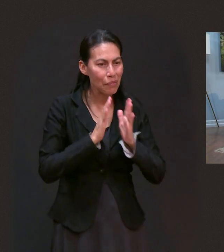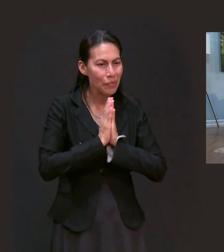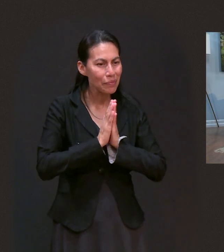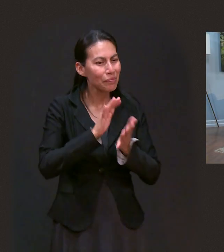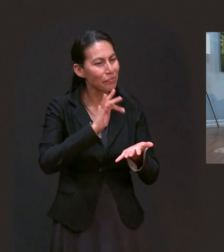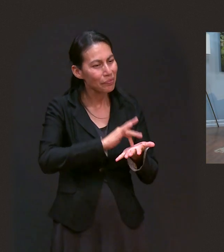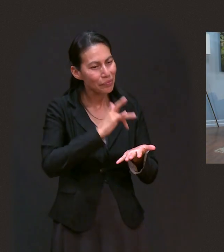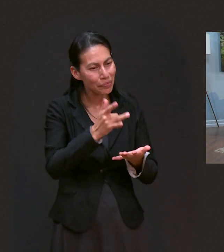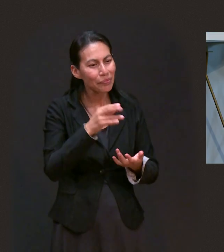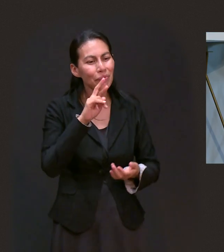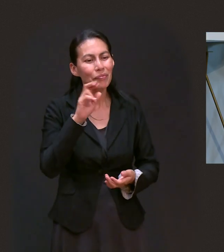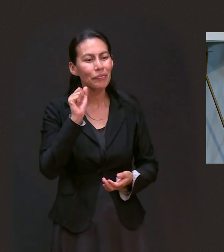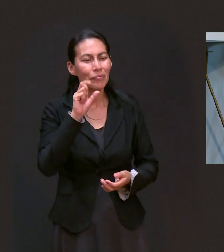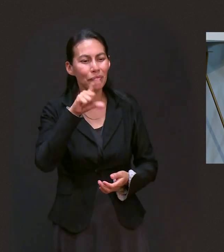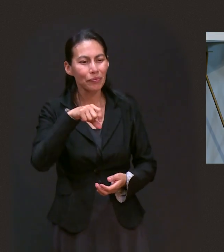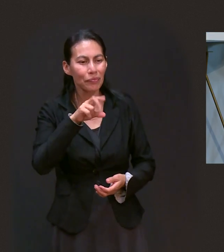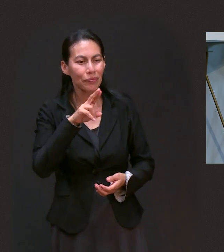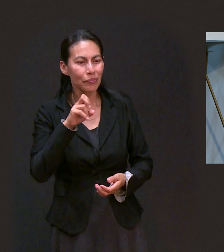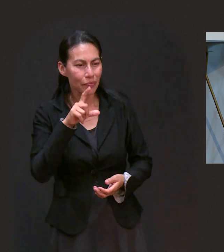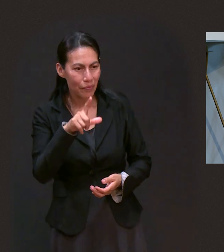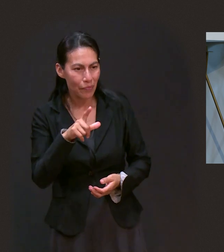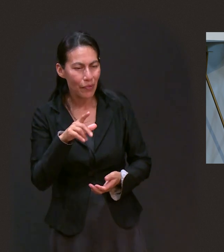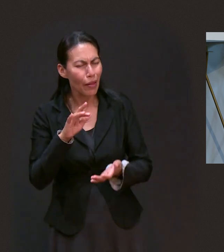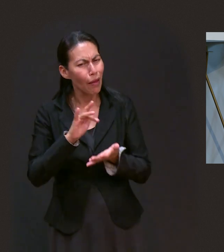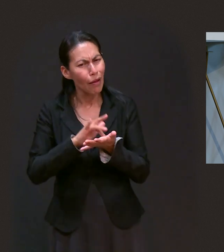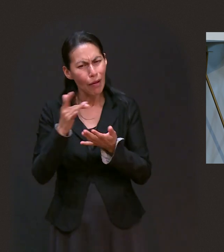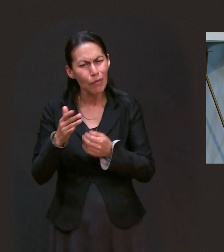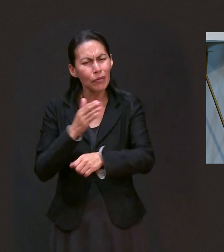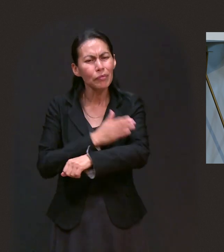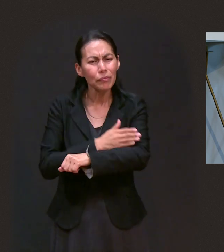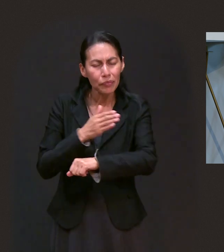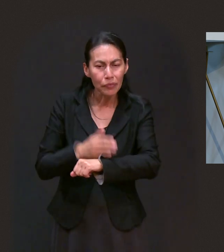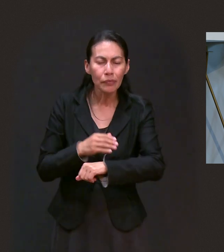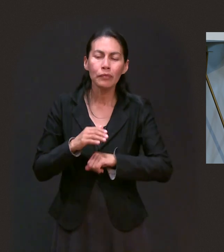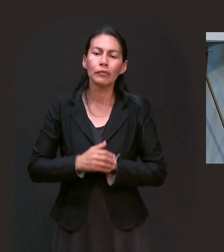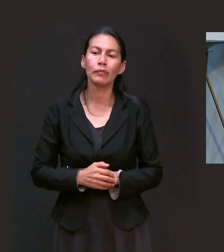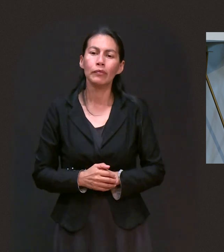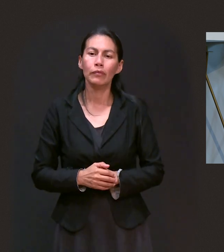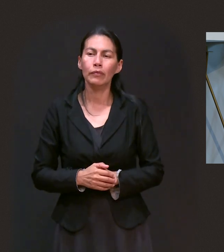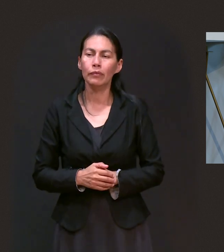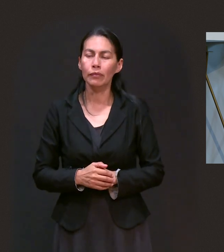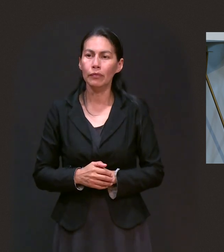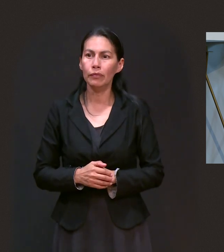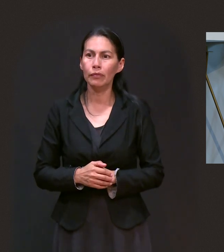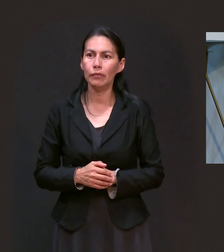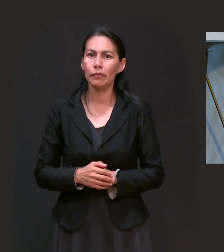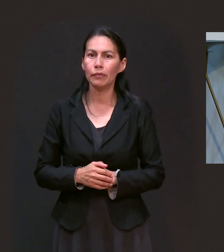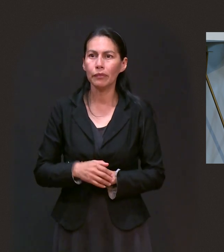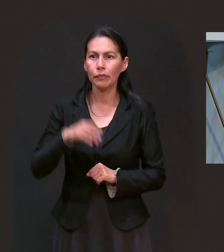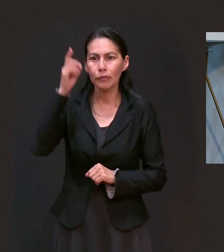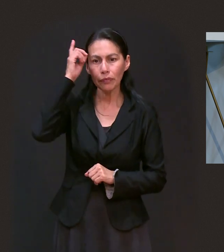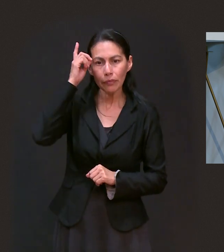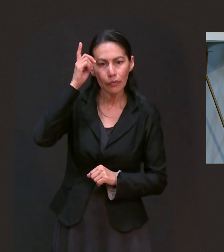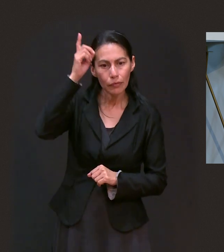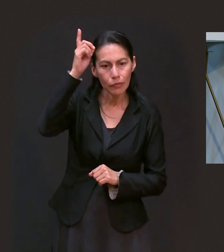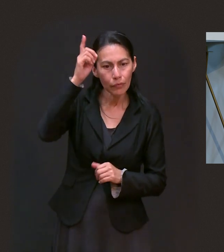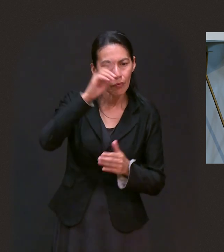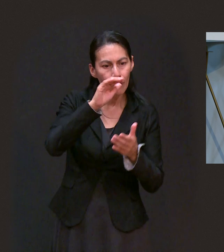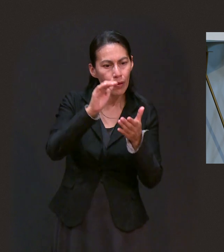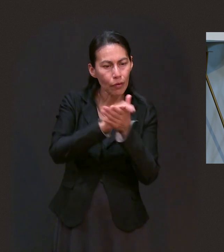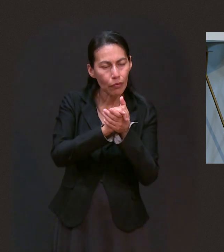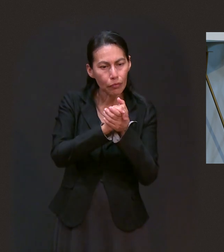graciasraquel gracias por estar con nosotros y que dios pueda guiar su